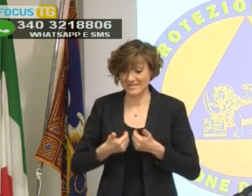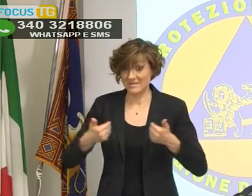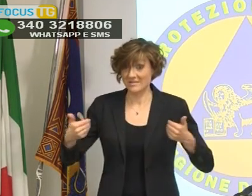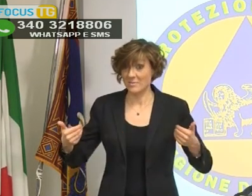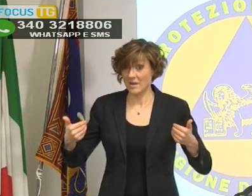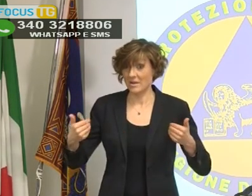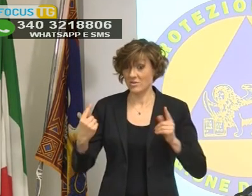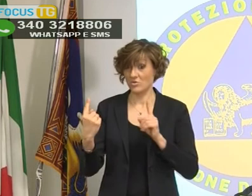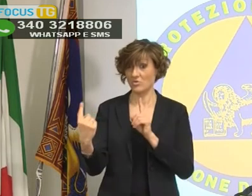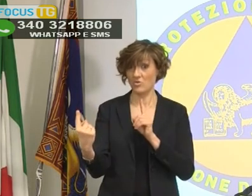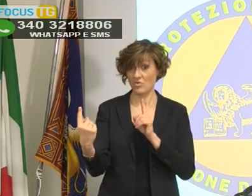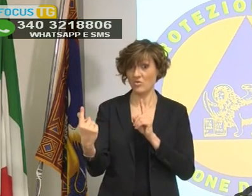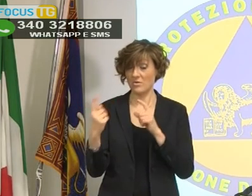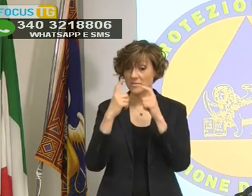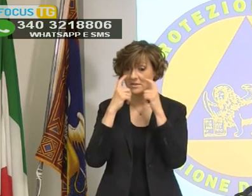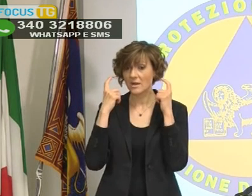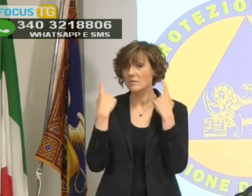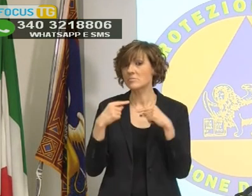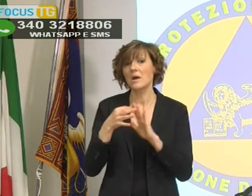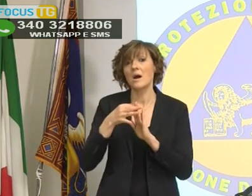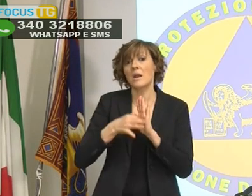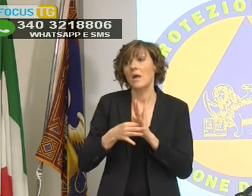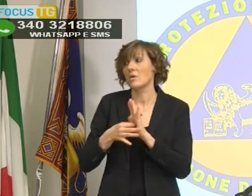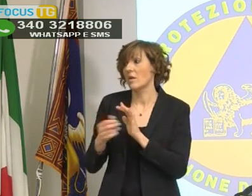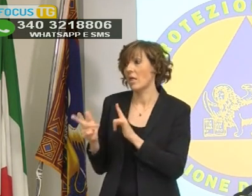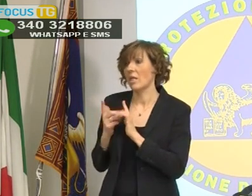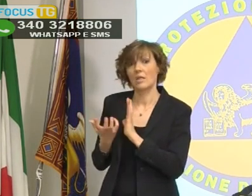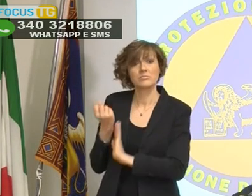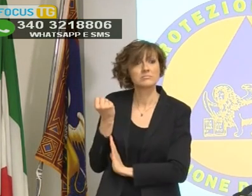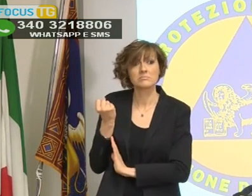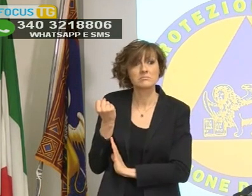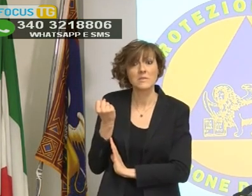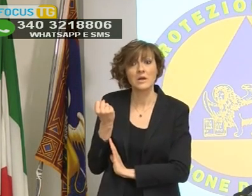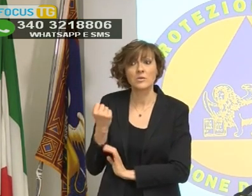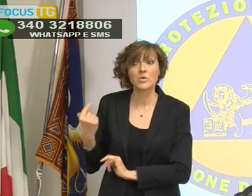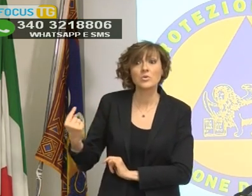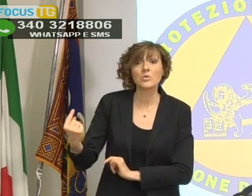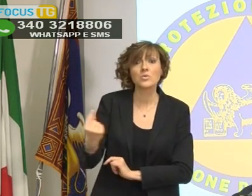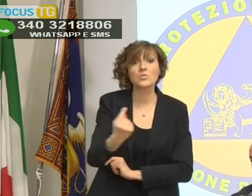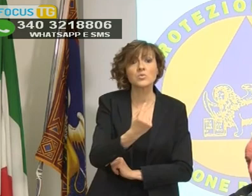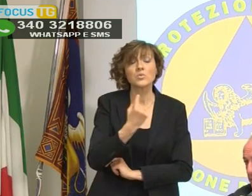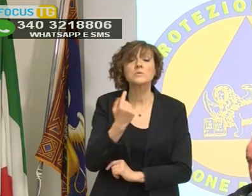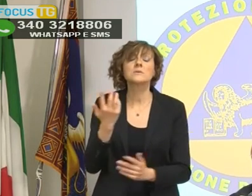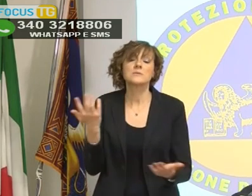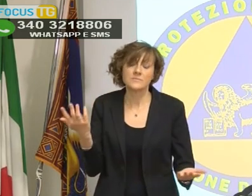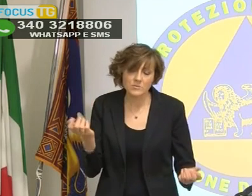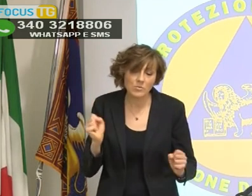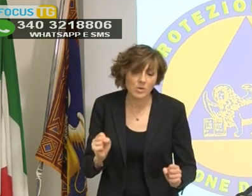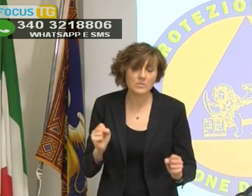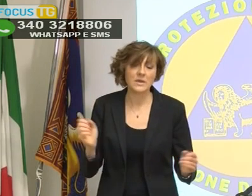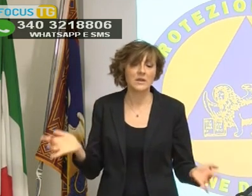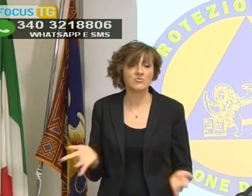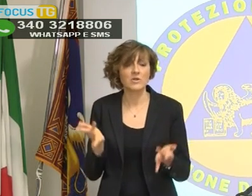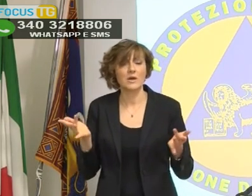mascherina sono delle regole che ci hanno dato, no? Dopo, per carità, a tutti commette di farla leggerezza, a tutti commette,